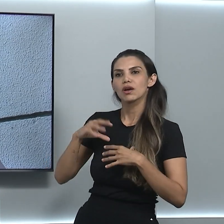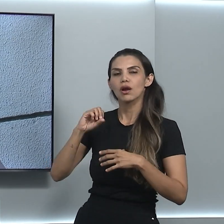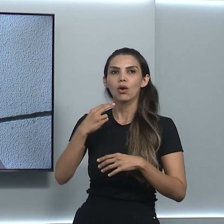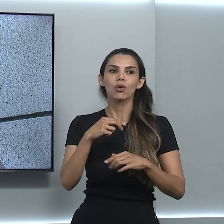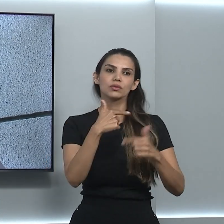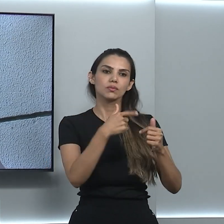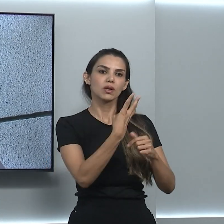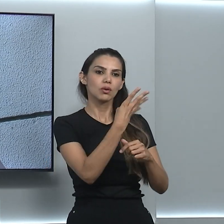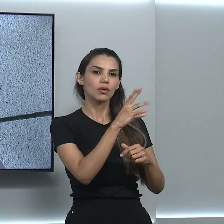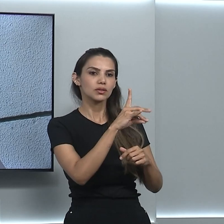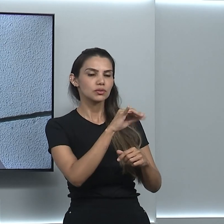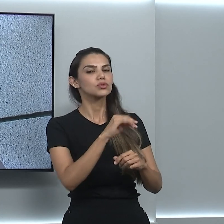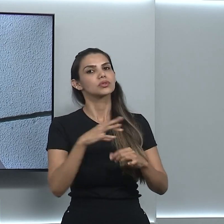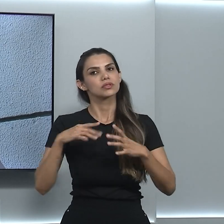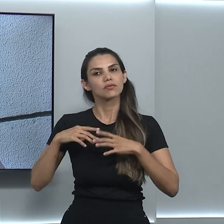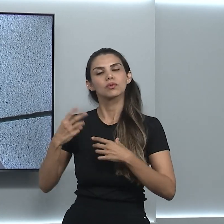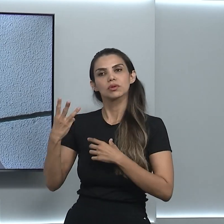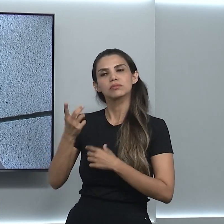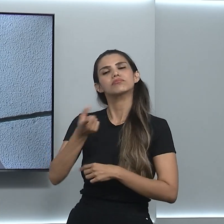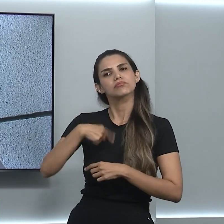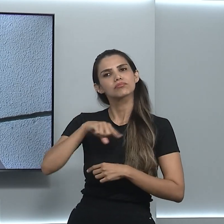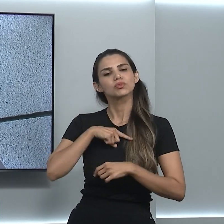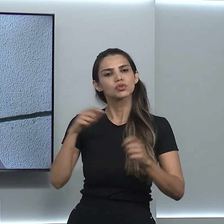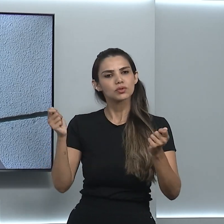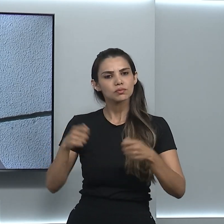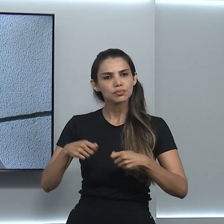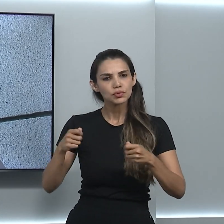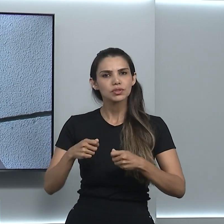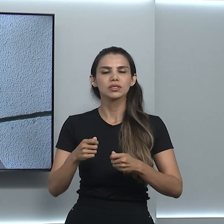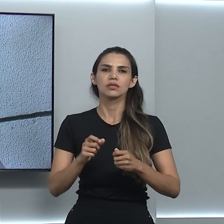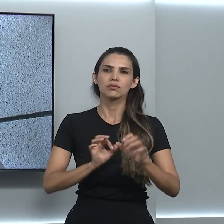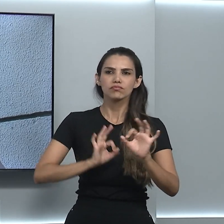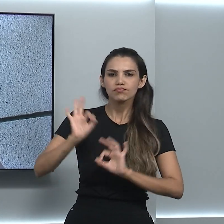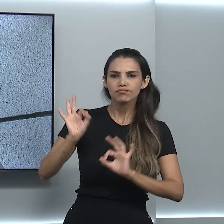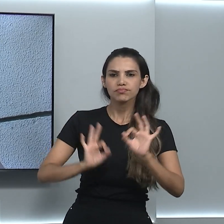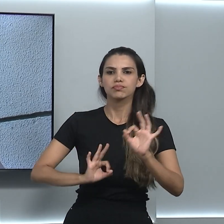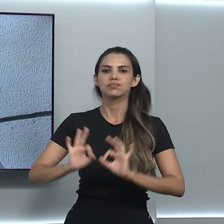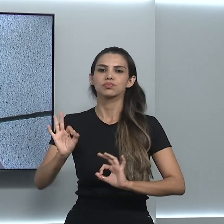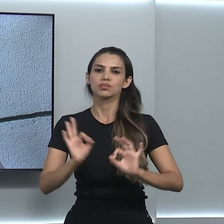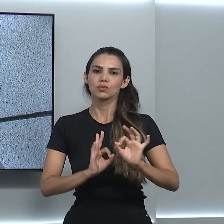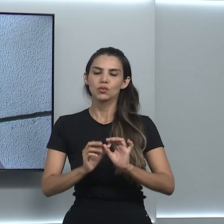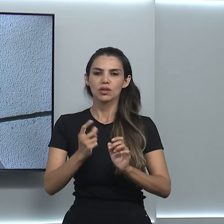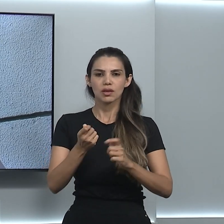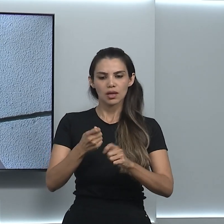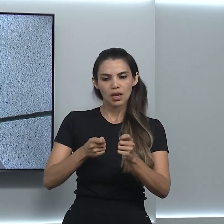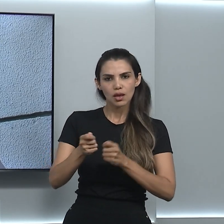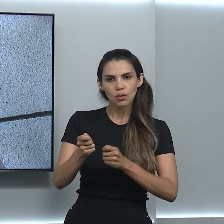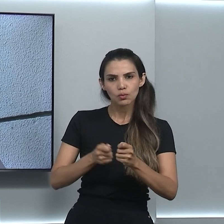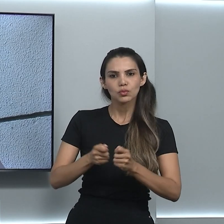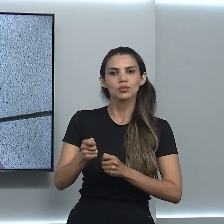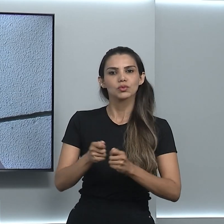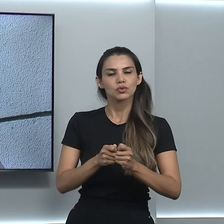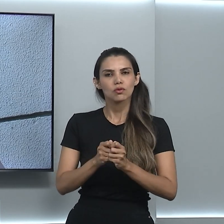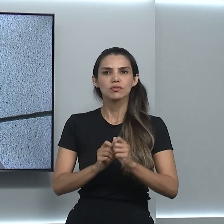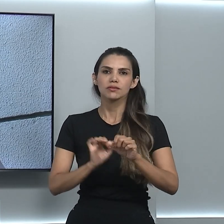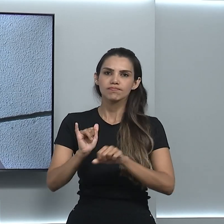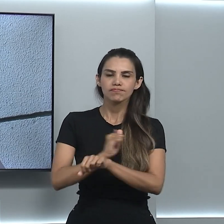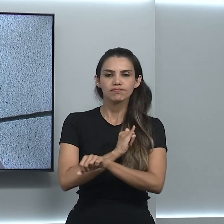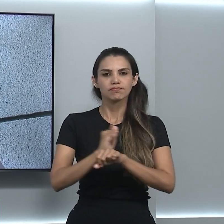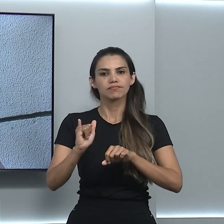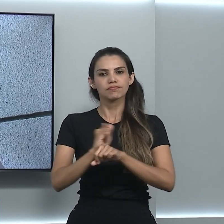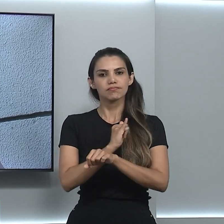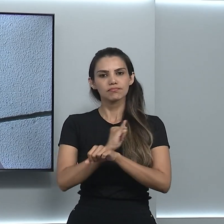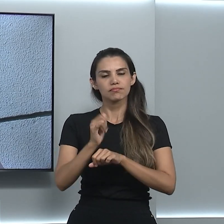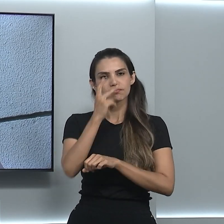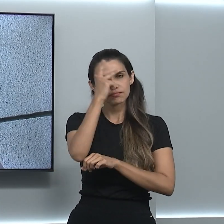3. É possível sim nós só pesarmos, fazermos uma economia que funcione e ao mesmo tempo que as